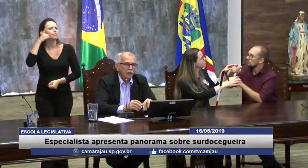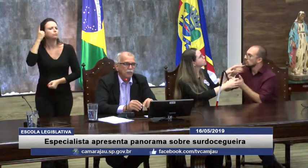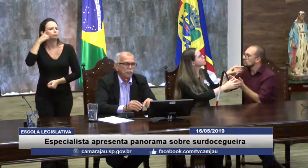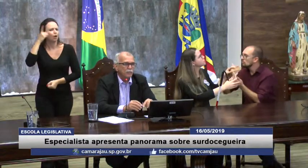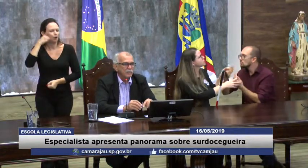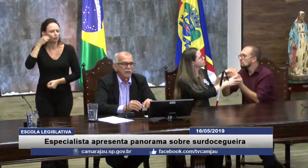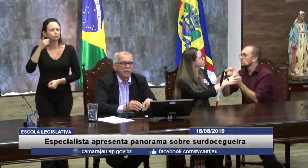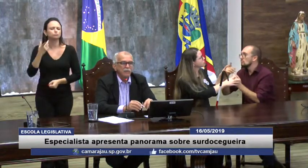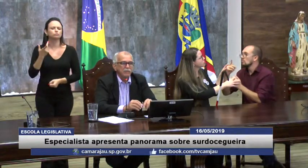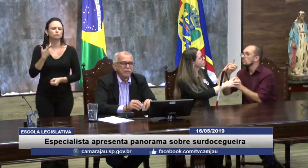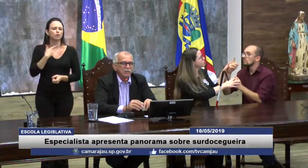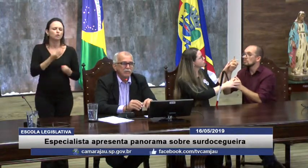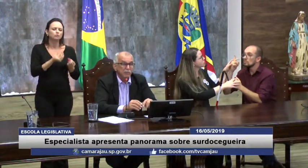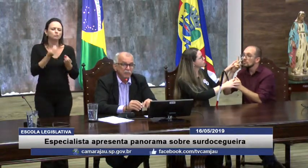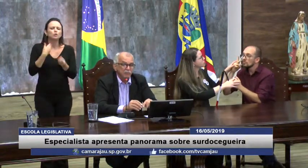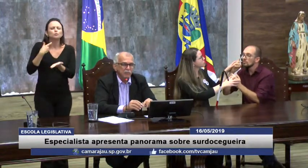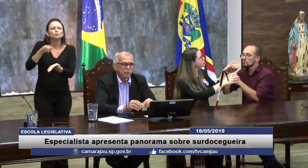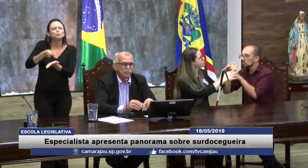lá algumas